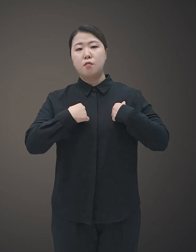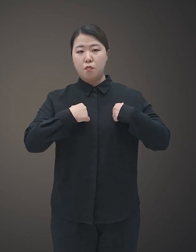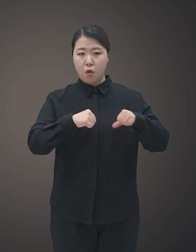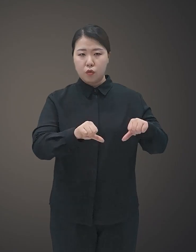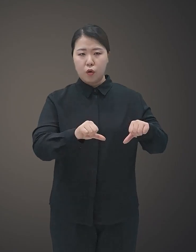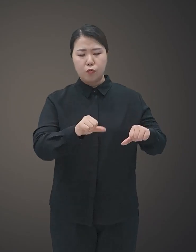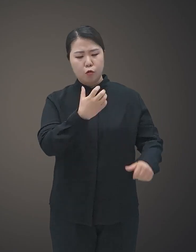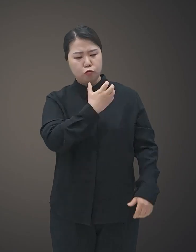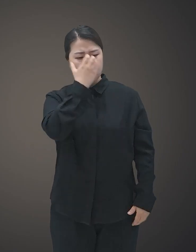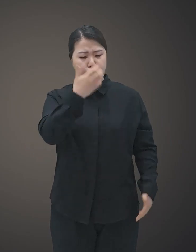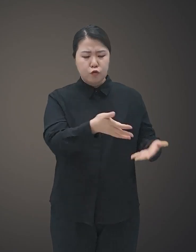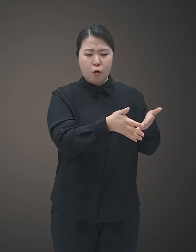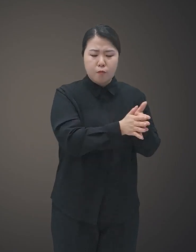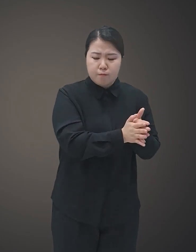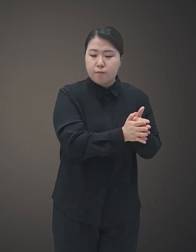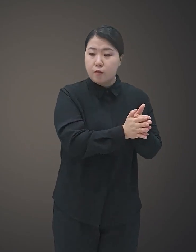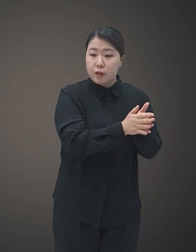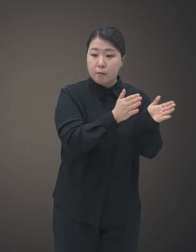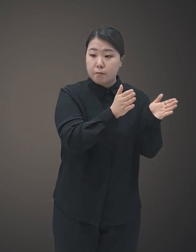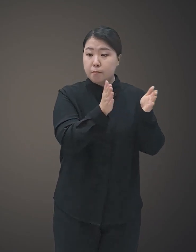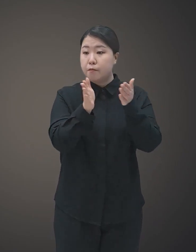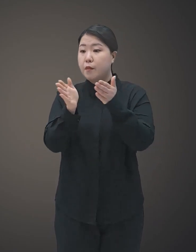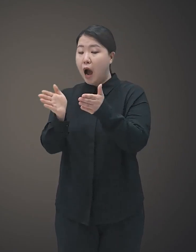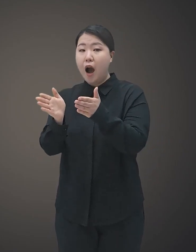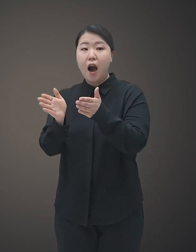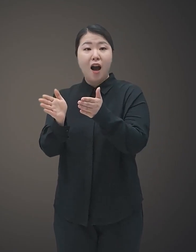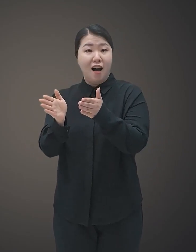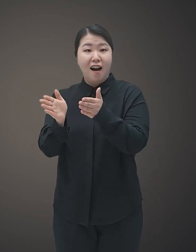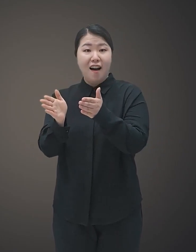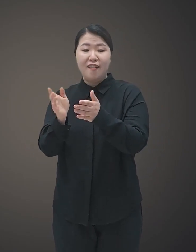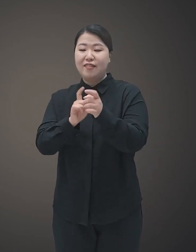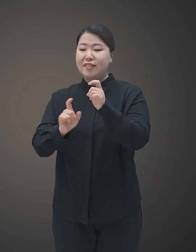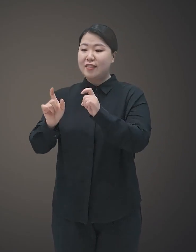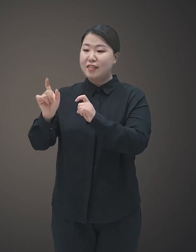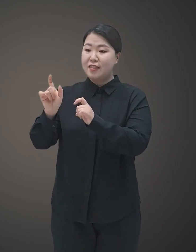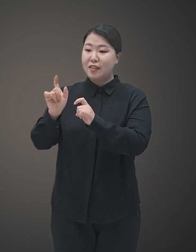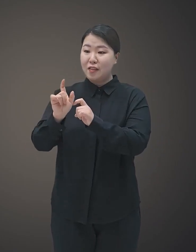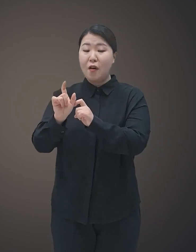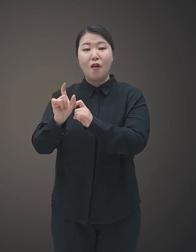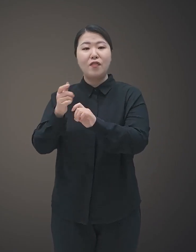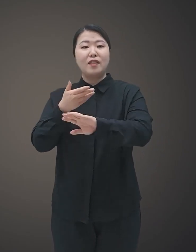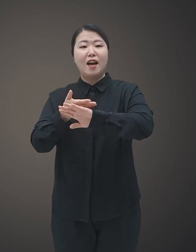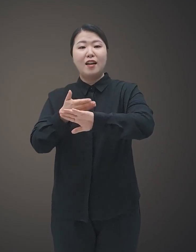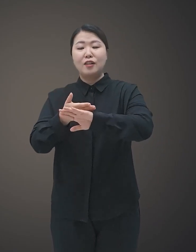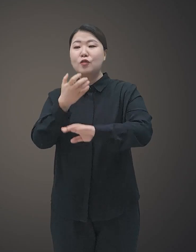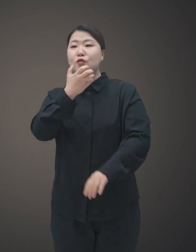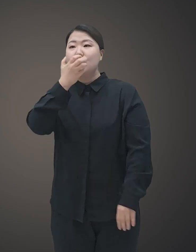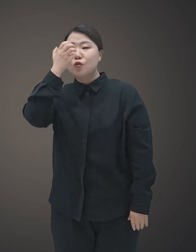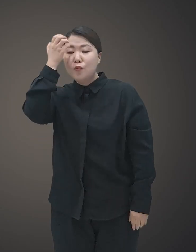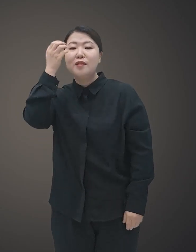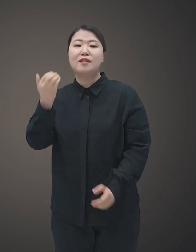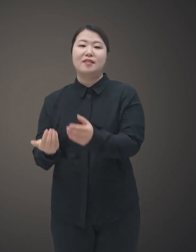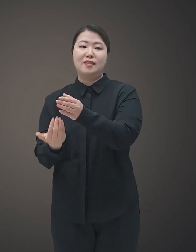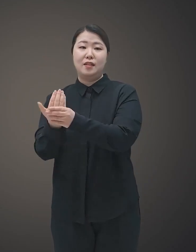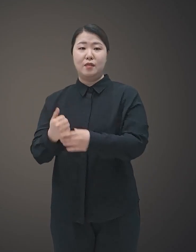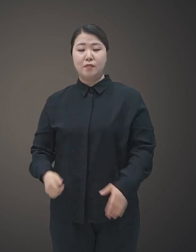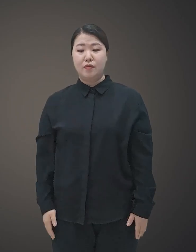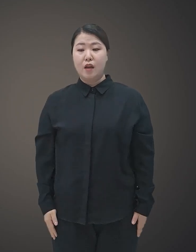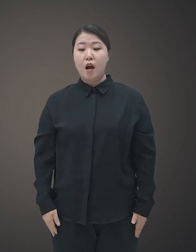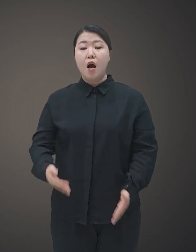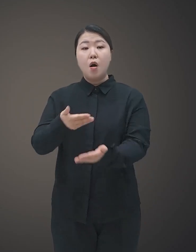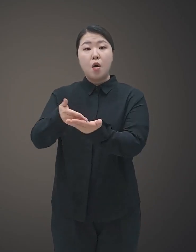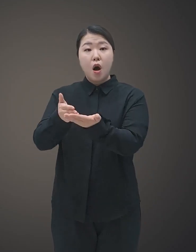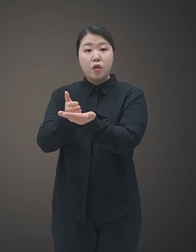경쟁을 포기하고 꿈을 접었더니 다시 조금씩 꿈이 이루어지고 있습니다. 전업화가는